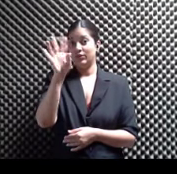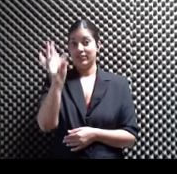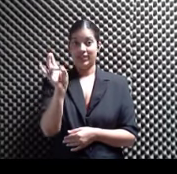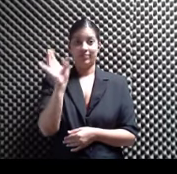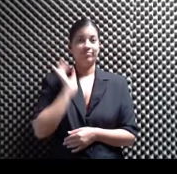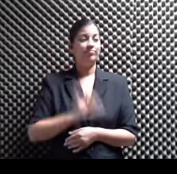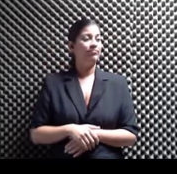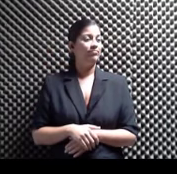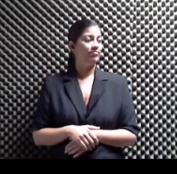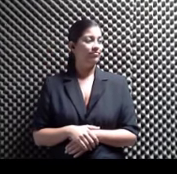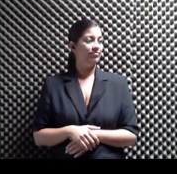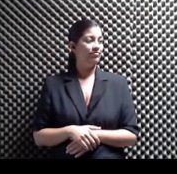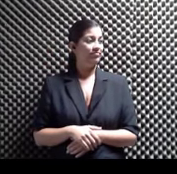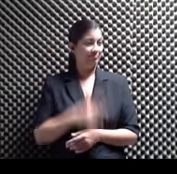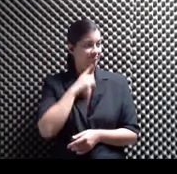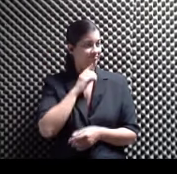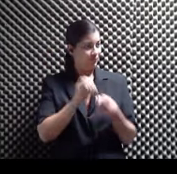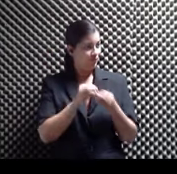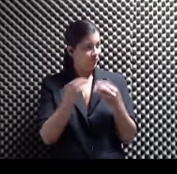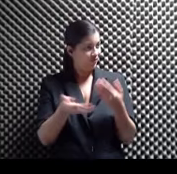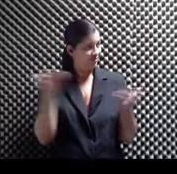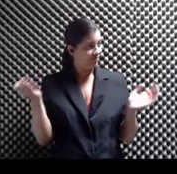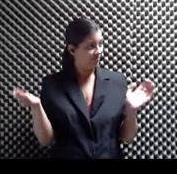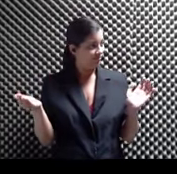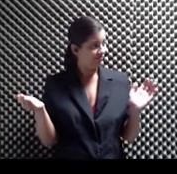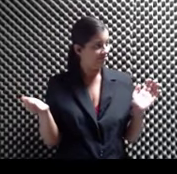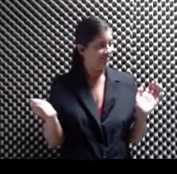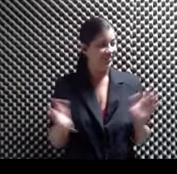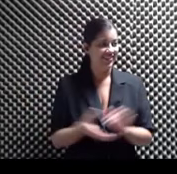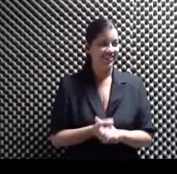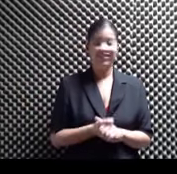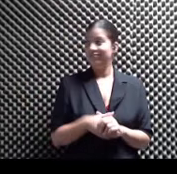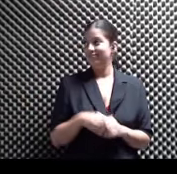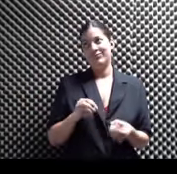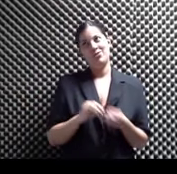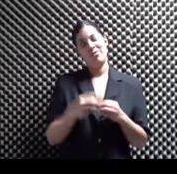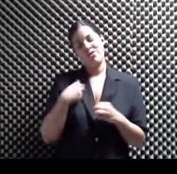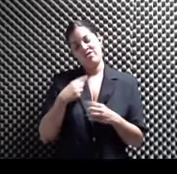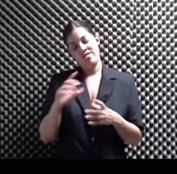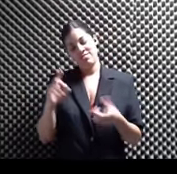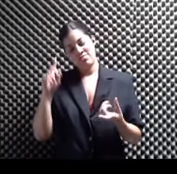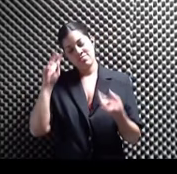787-200-0447. Dime tú si no es facilito, ¿no? Ok.